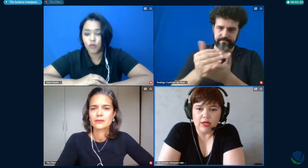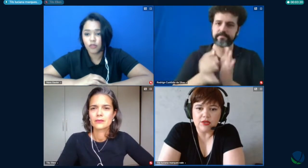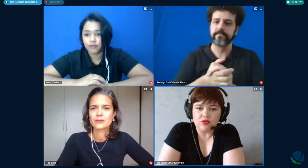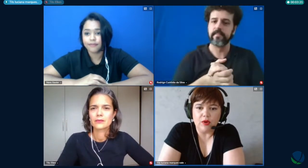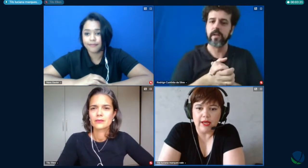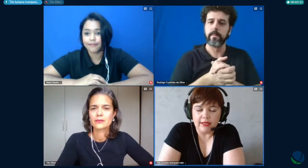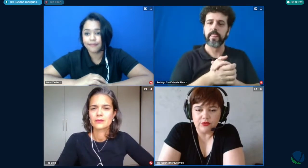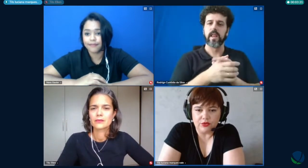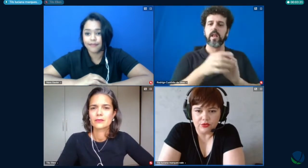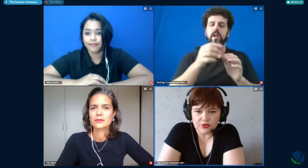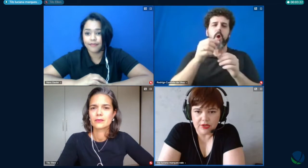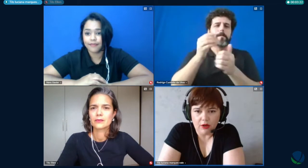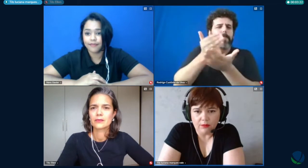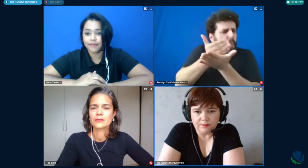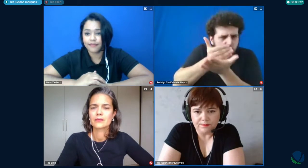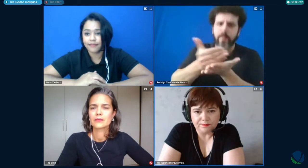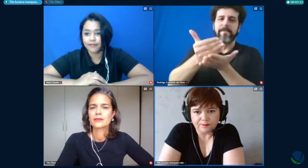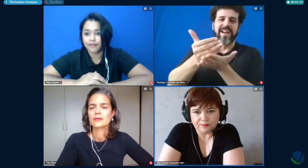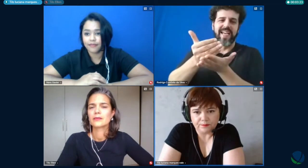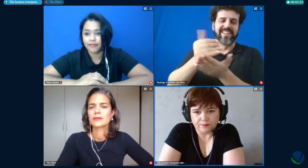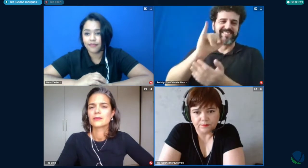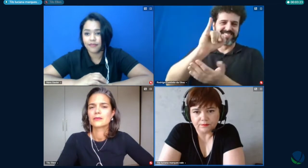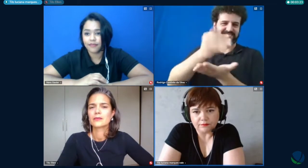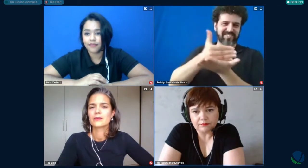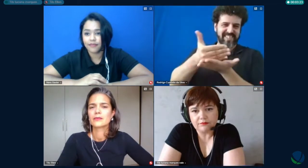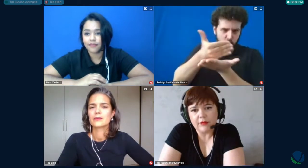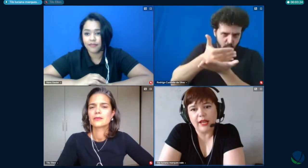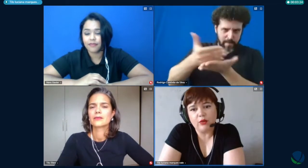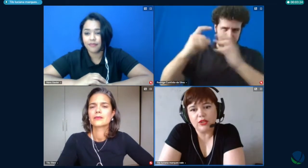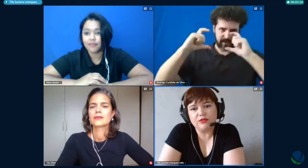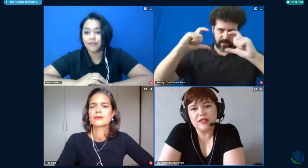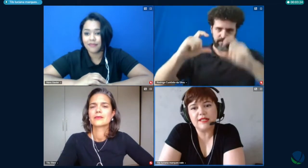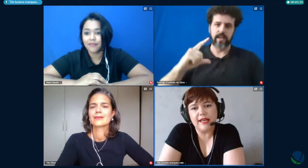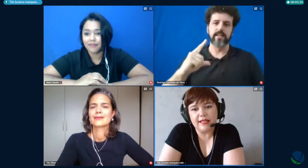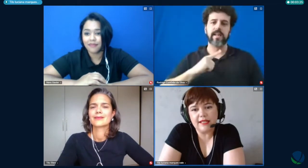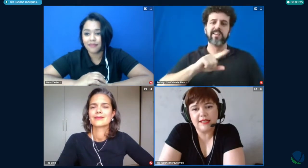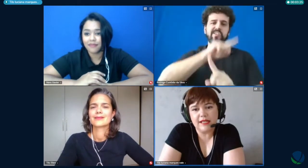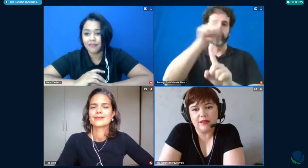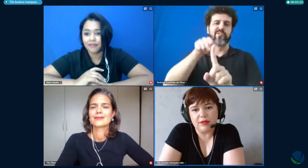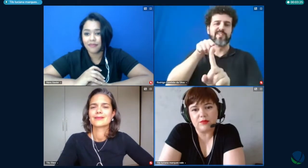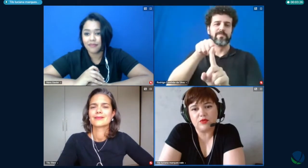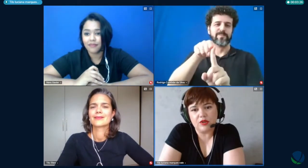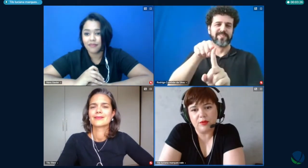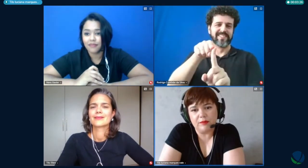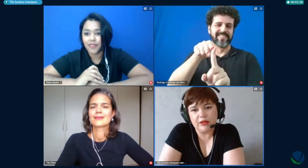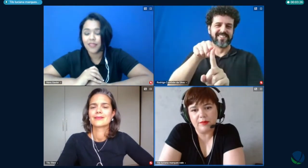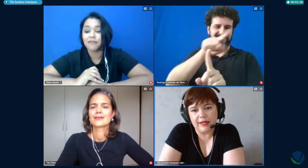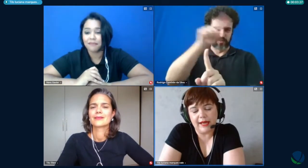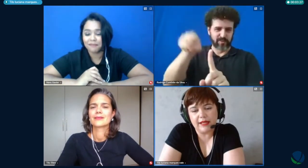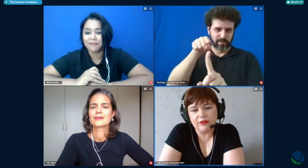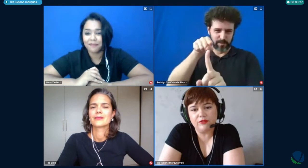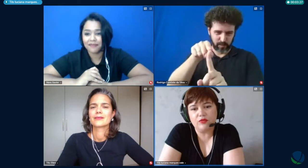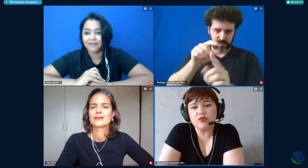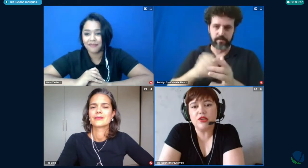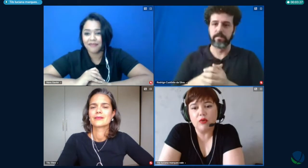Então, na sua introdução, é quando você inicia, mesmo no seu primeiro parágrafo, o